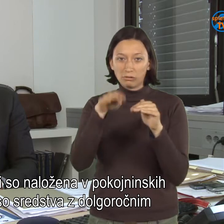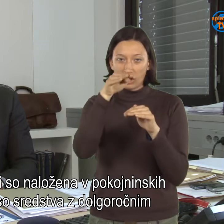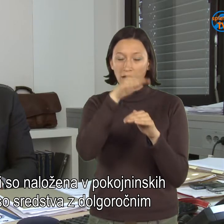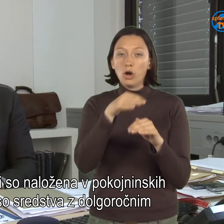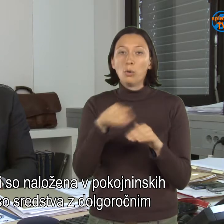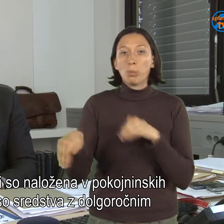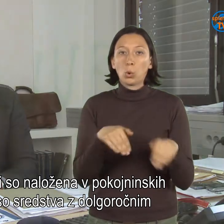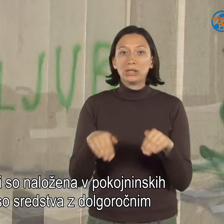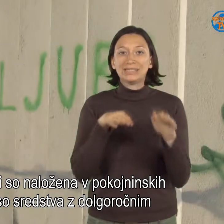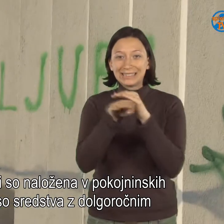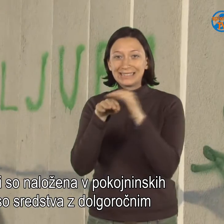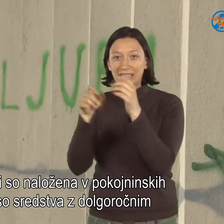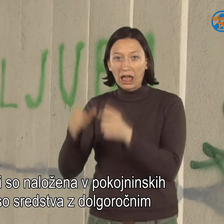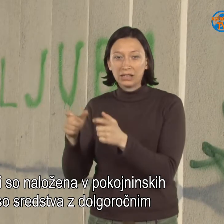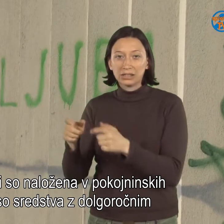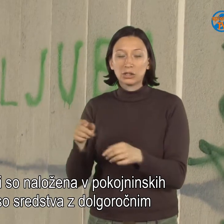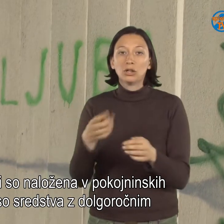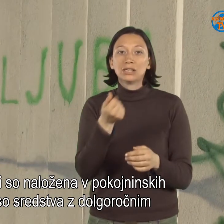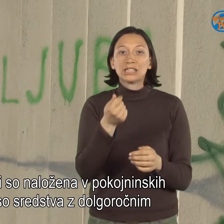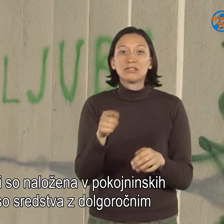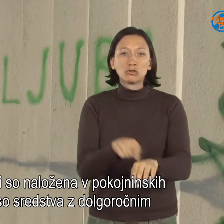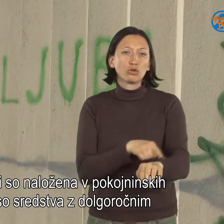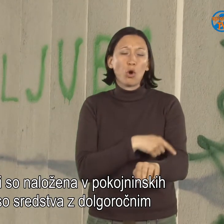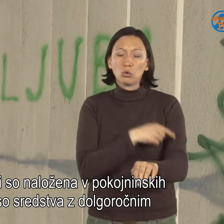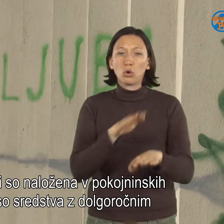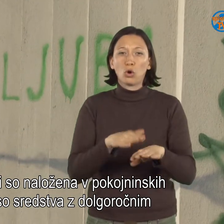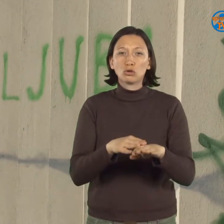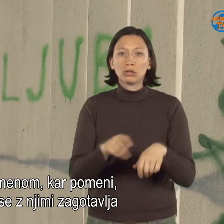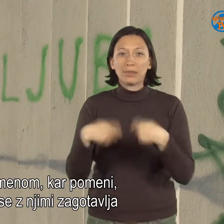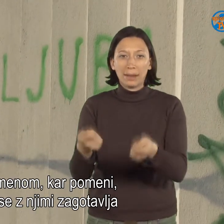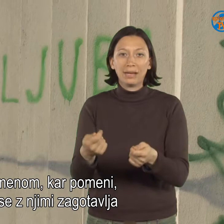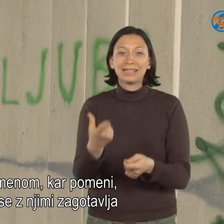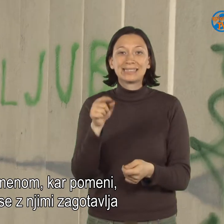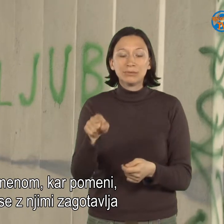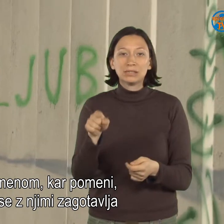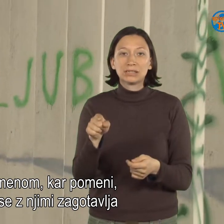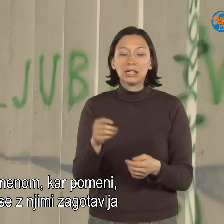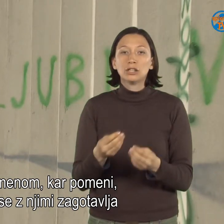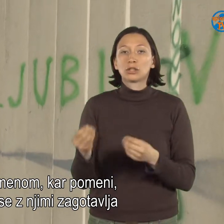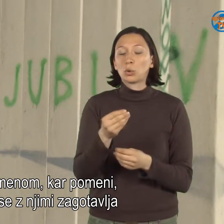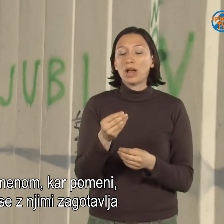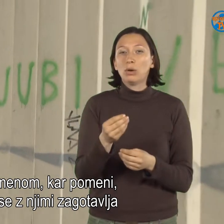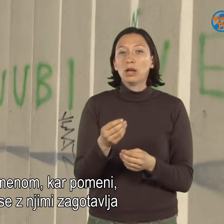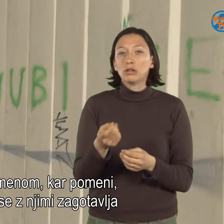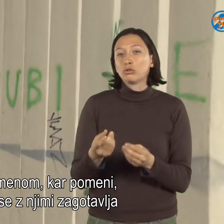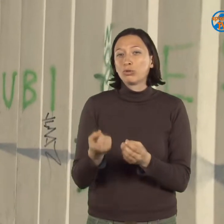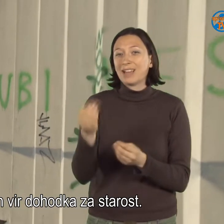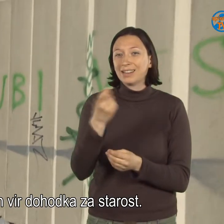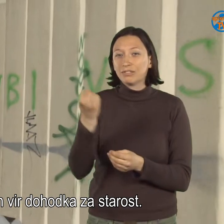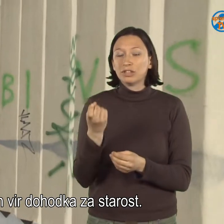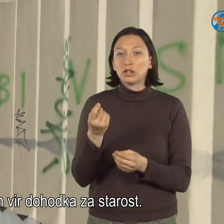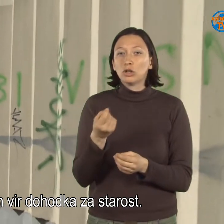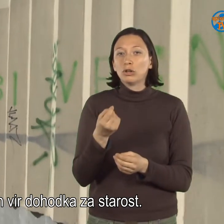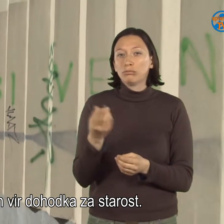pokojninskih skladih, so sredstva z dolgoročnim namenom, kar pomeni, da se z njimi zagotavlja nek dodaten vir dohodka za